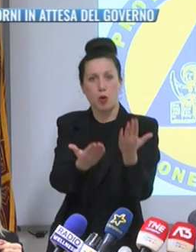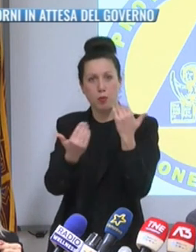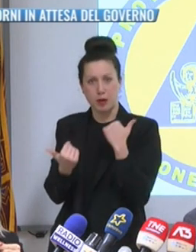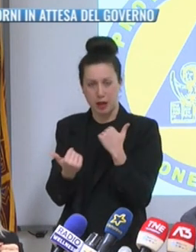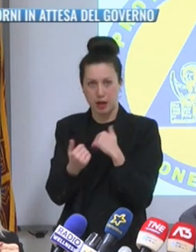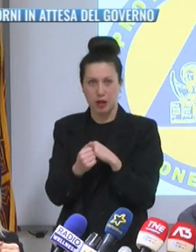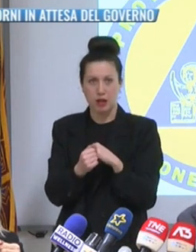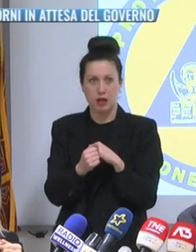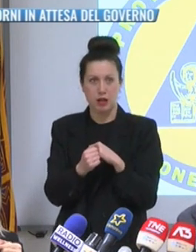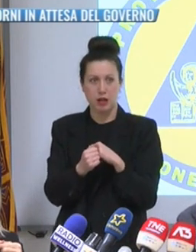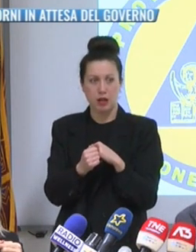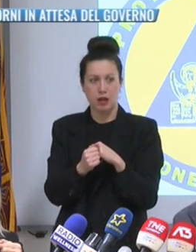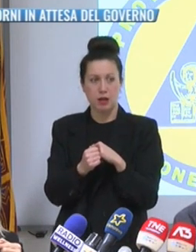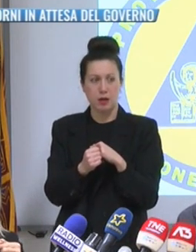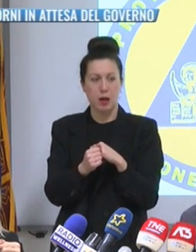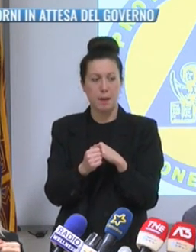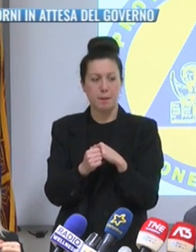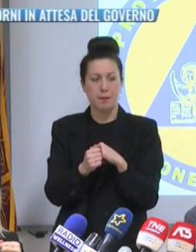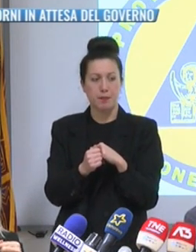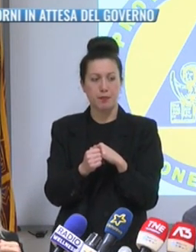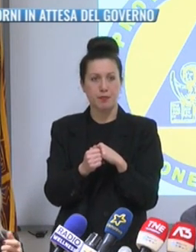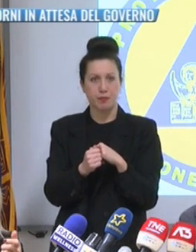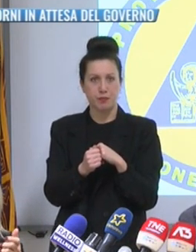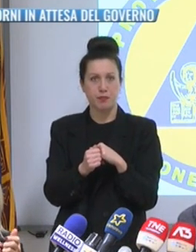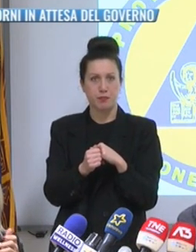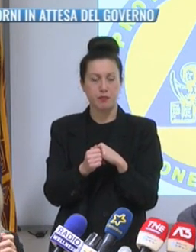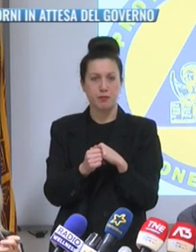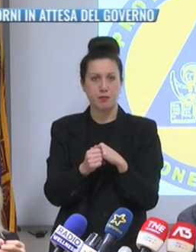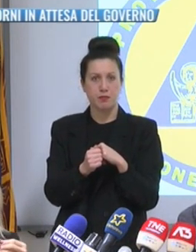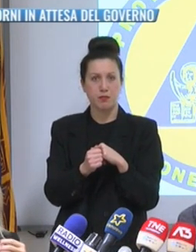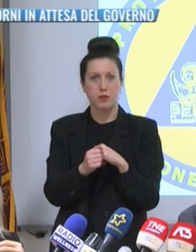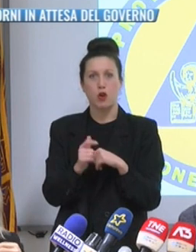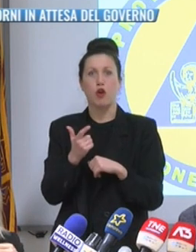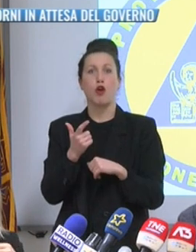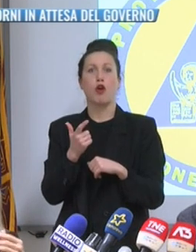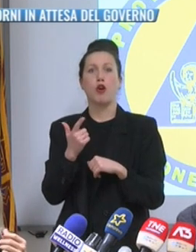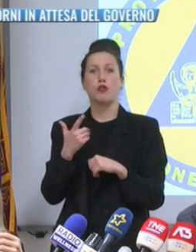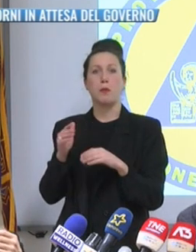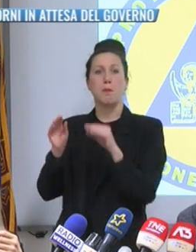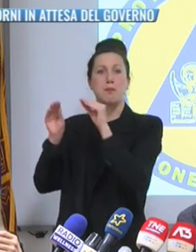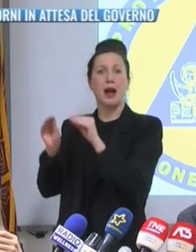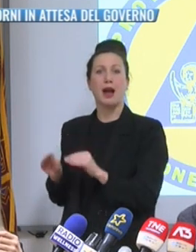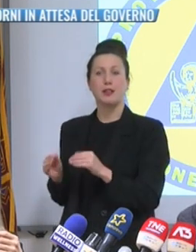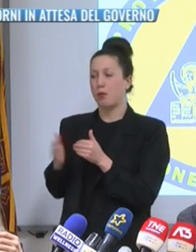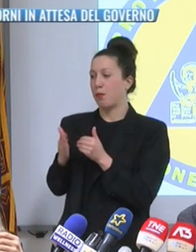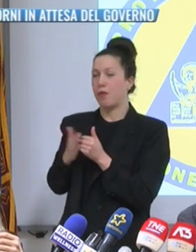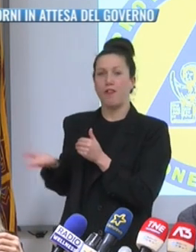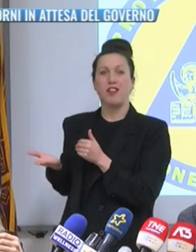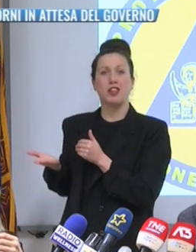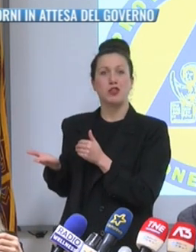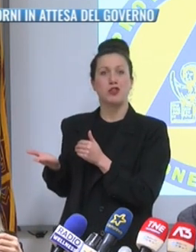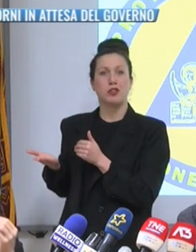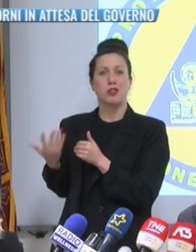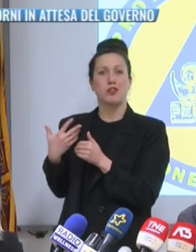alla fonte. Sì, non è che vai al magazzino, cioè, a Bibbano di Godega su un magazzino che ti trovi il camion